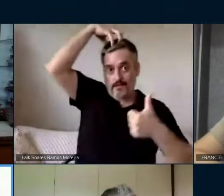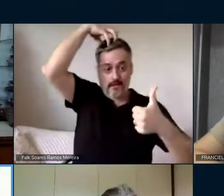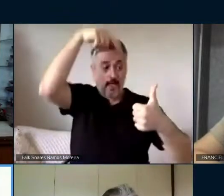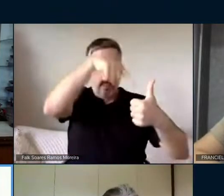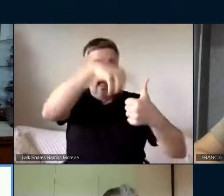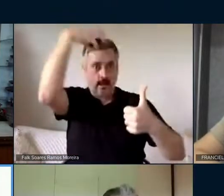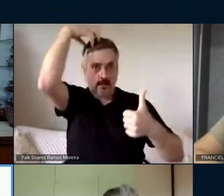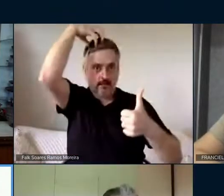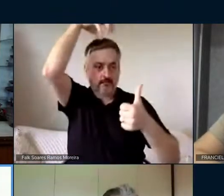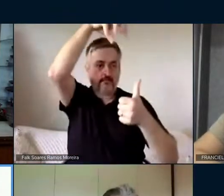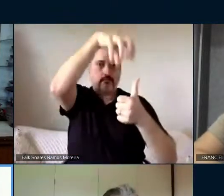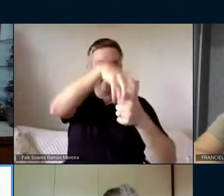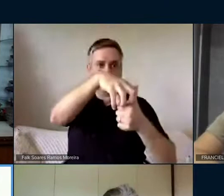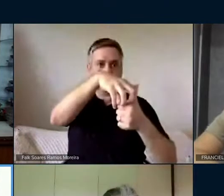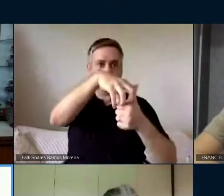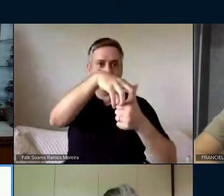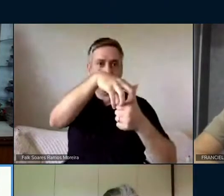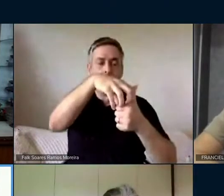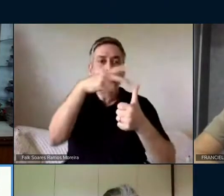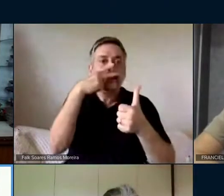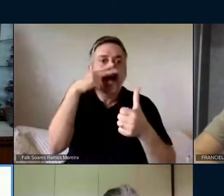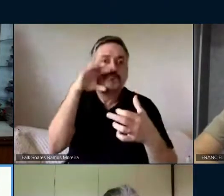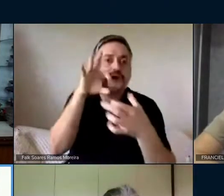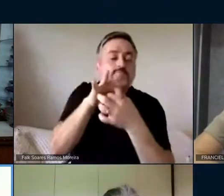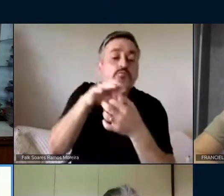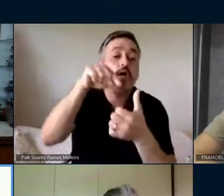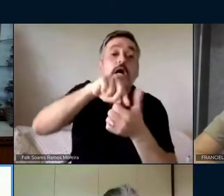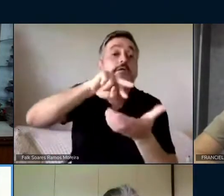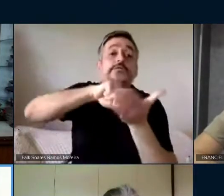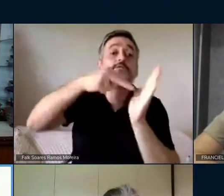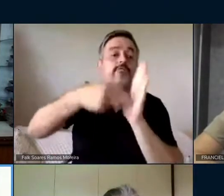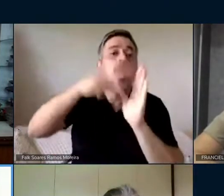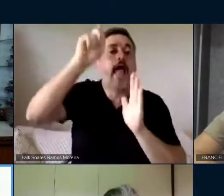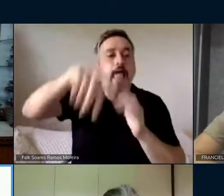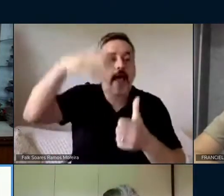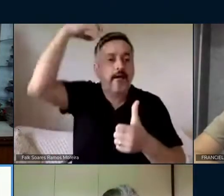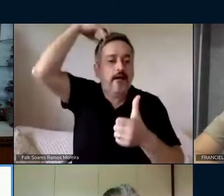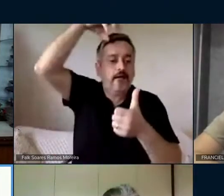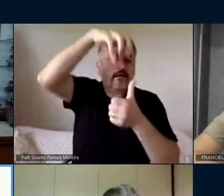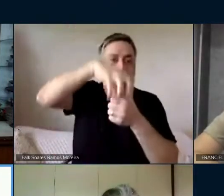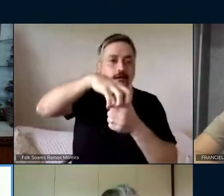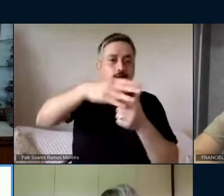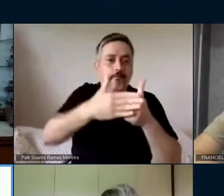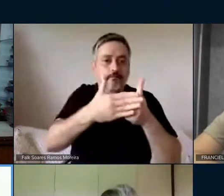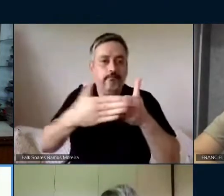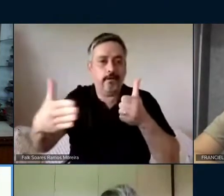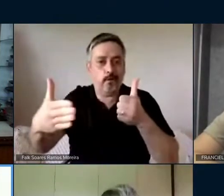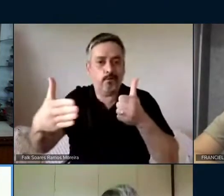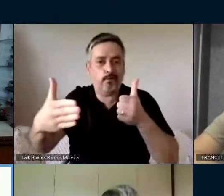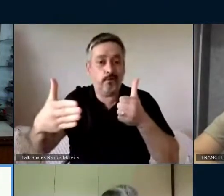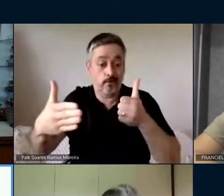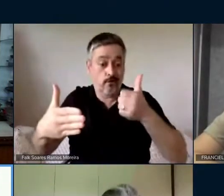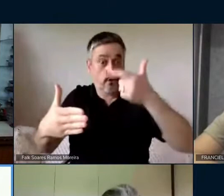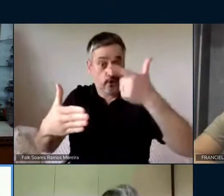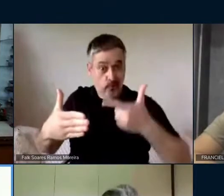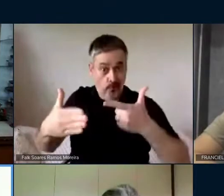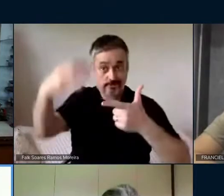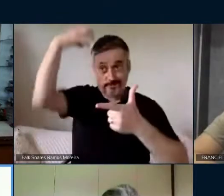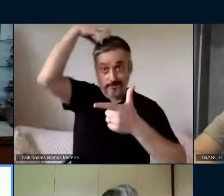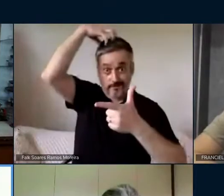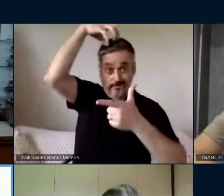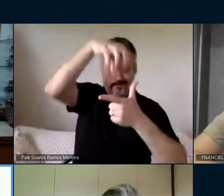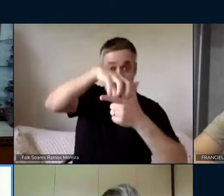é o reinado, e aí a representação do primeiro, que casa e significa o